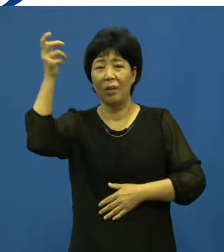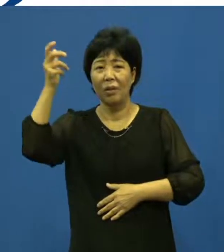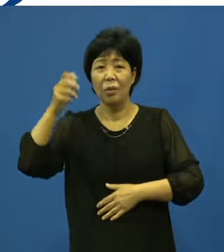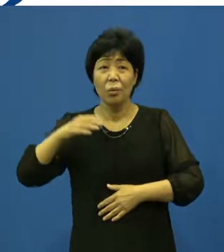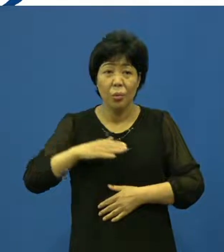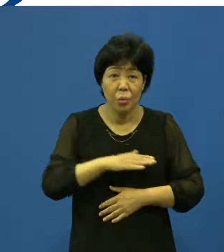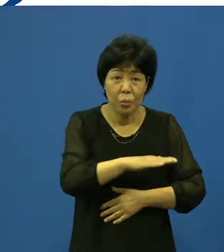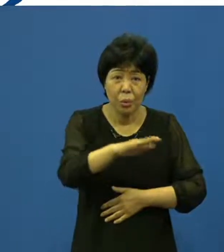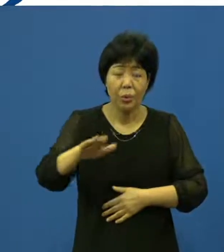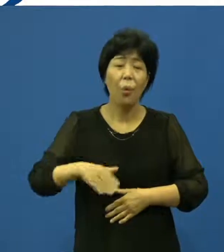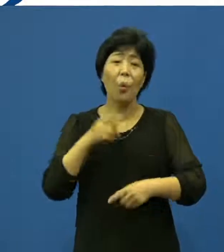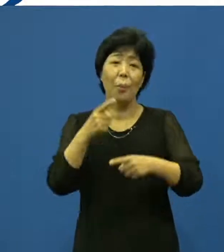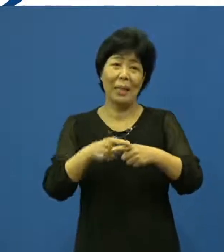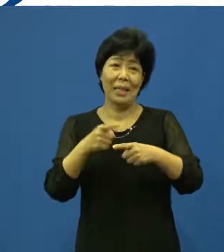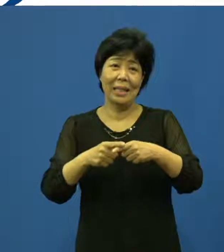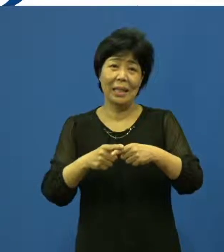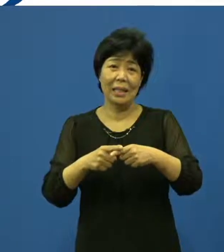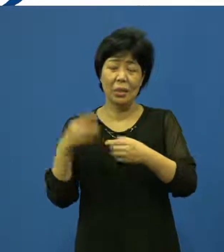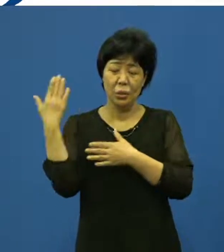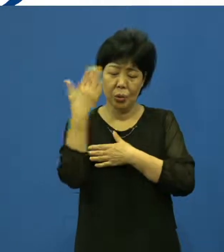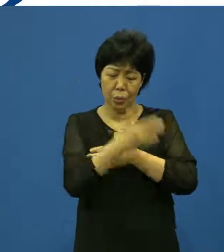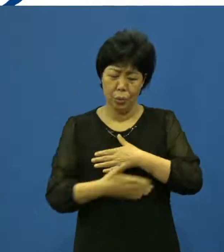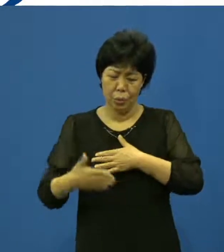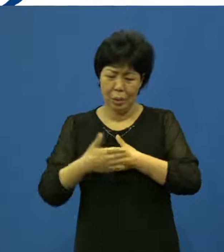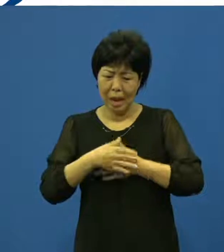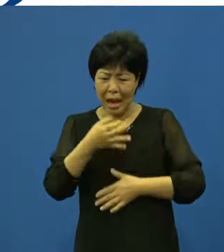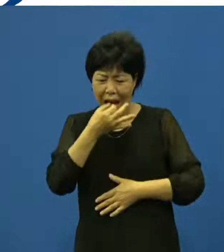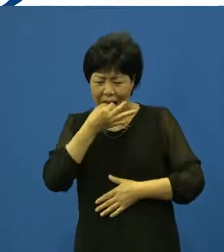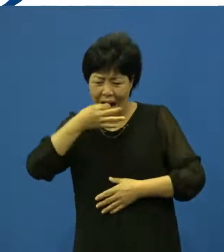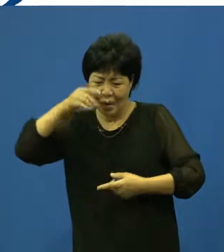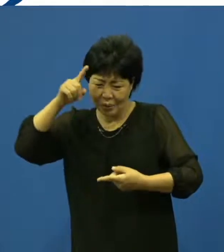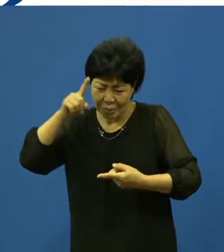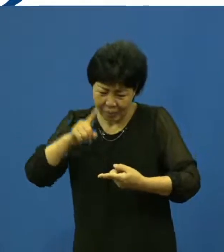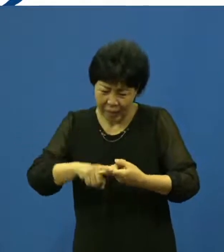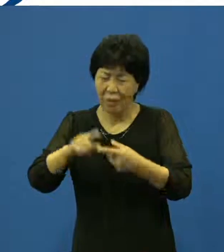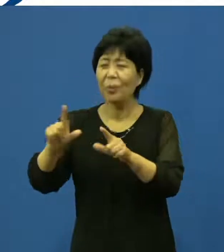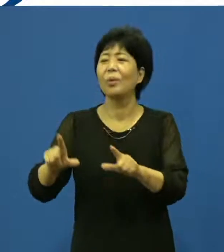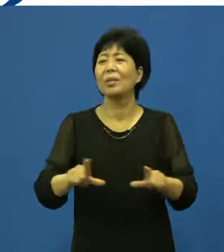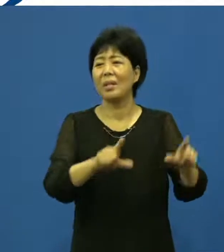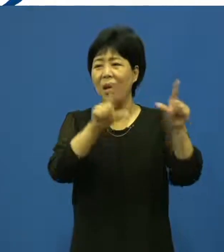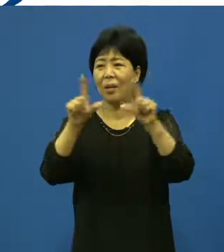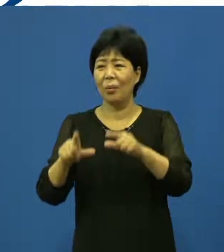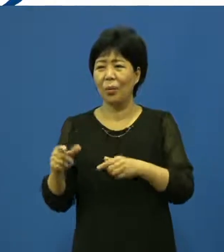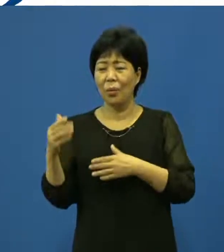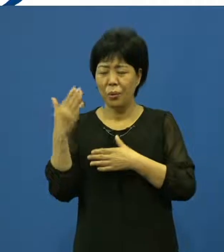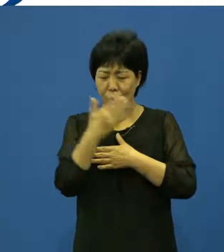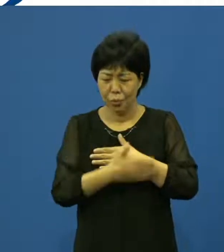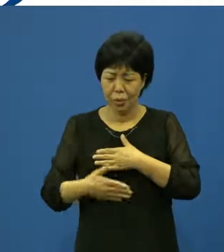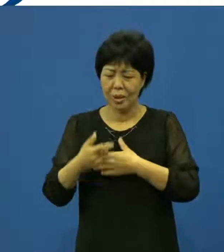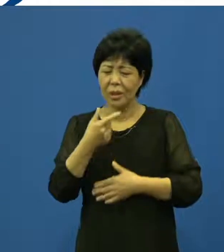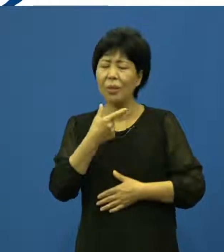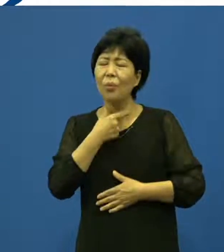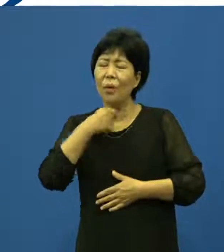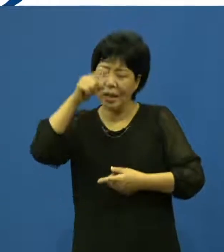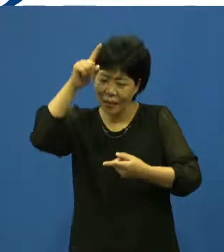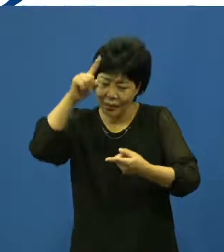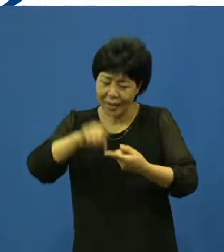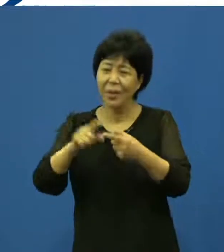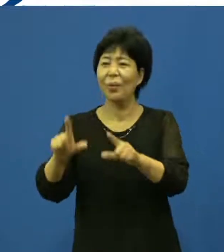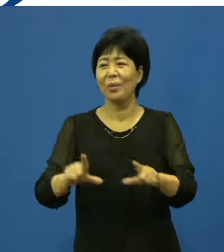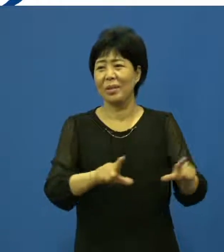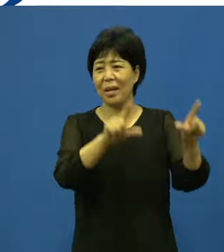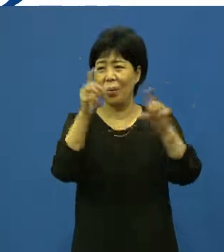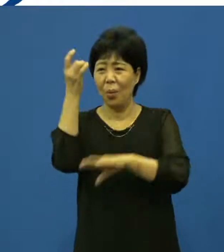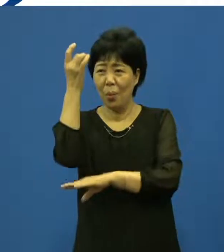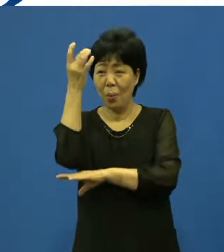가운데서 우리의 육체의 욕심을 따라 지내며 육체와 마음에 원하는 것을 하여 다른 이들과 같이